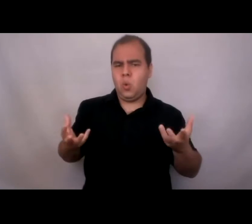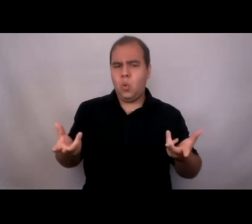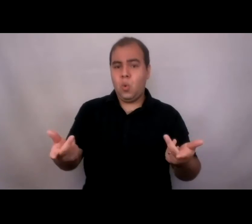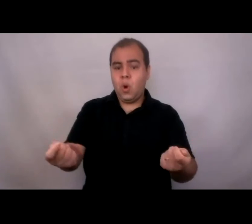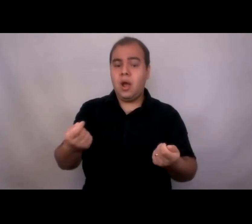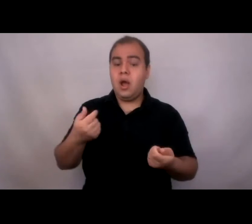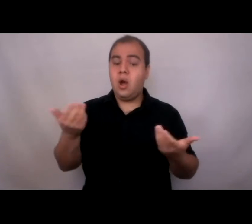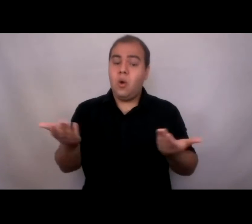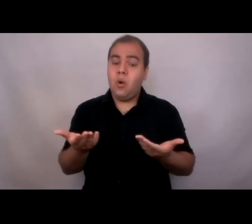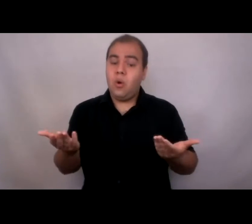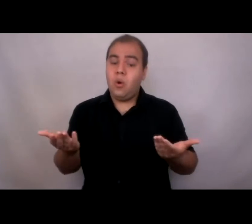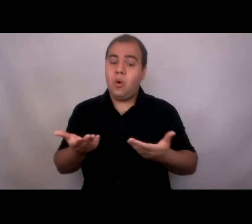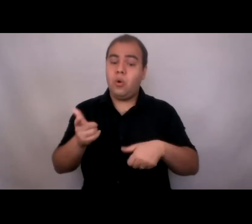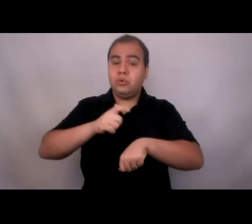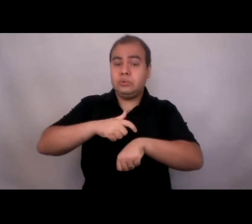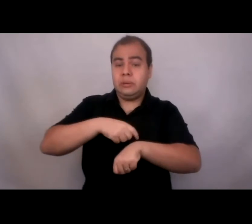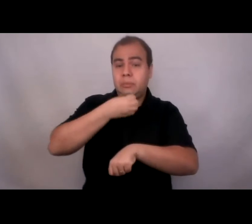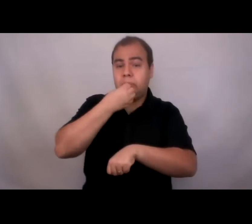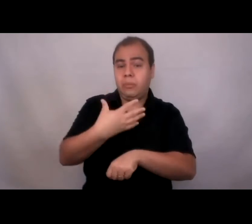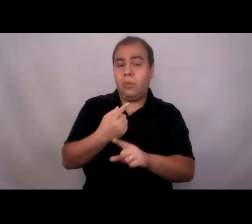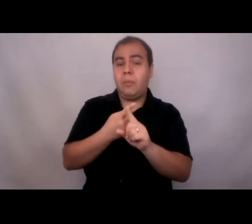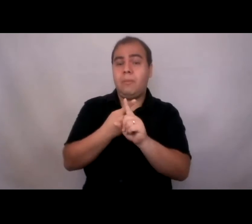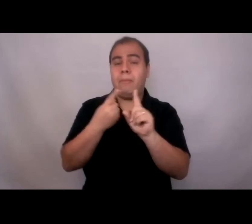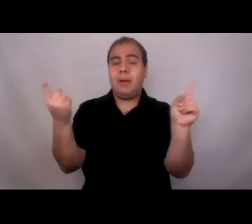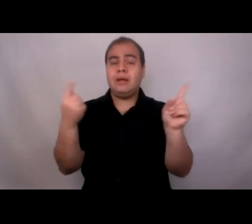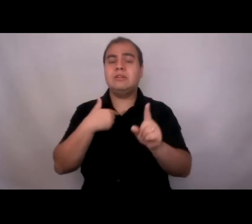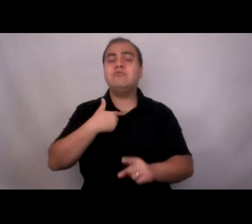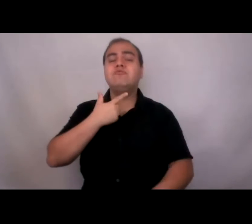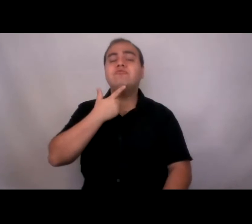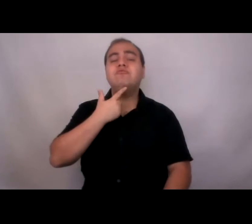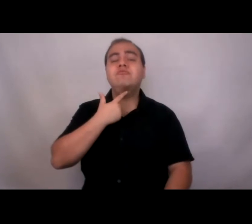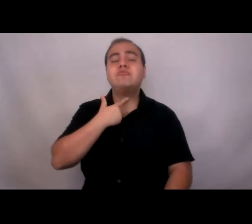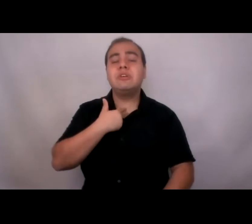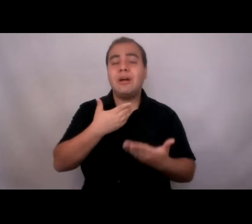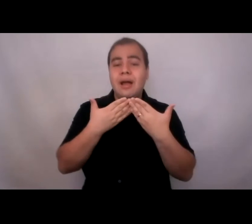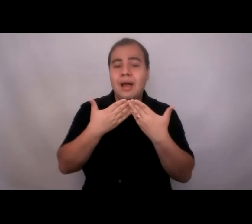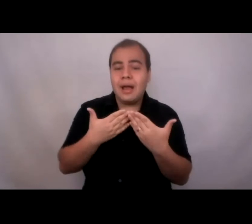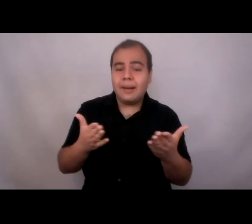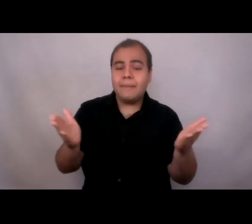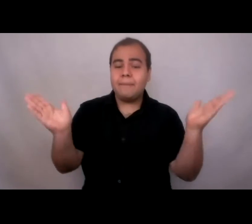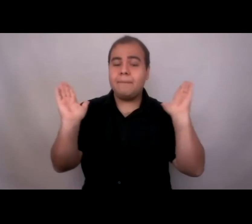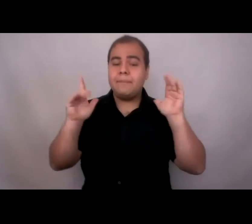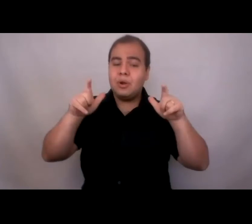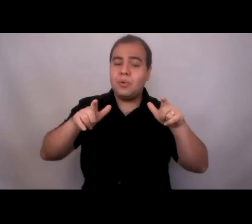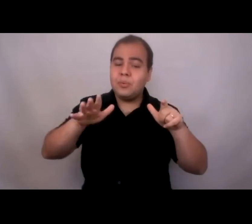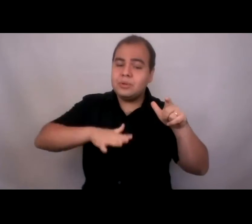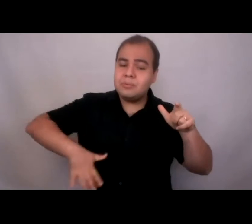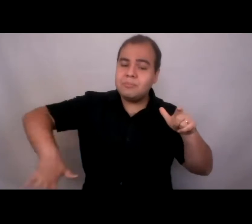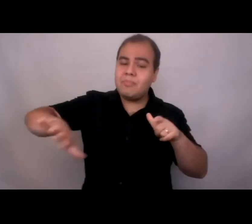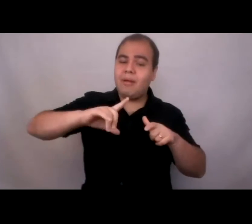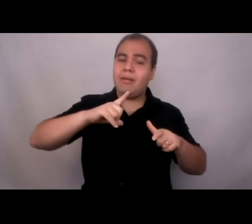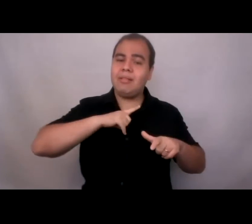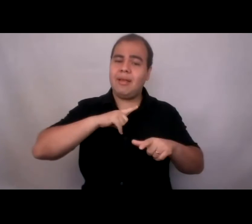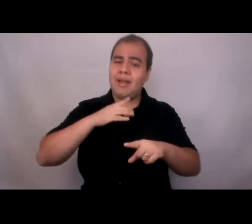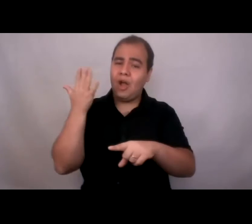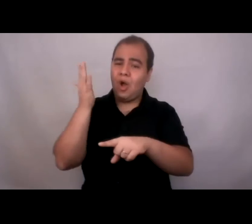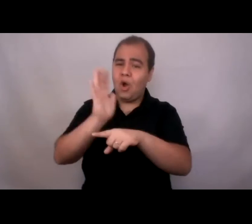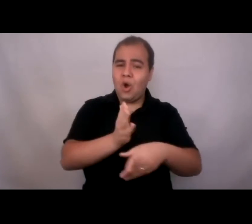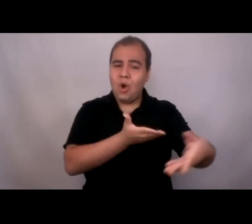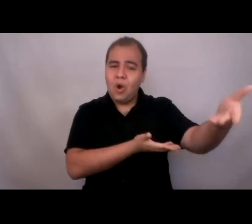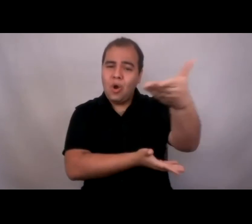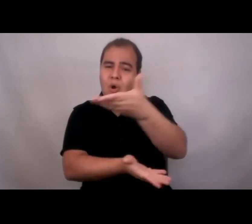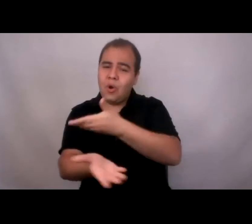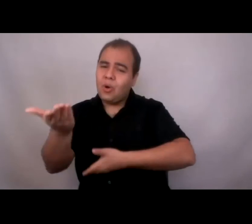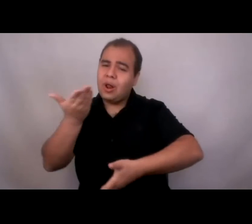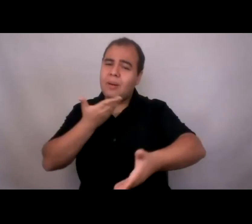vontade de conseguir abrir um espaço para que hajam algumas colaborações pontuais também, para que